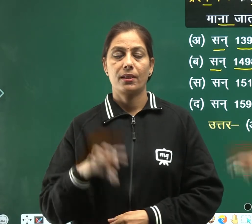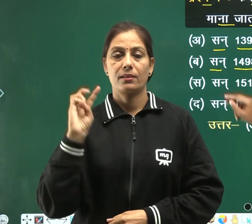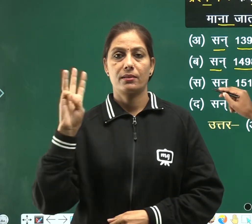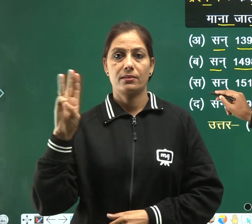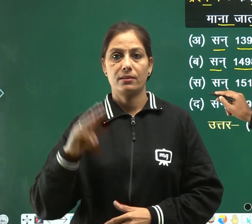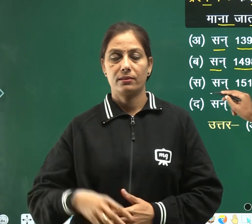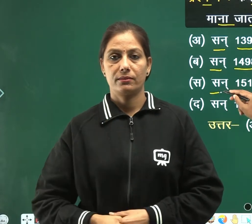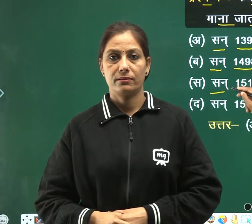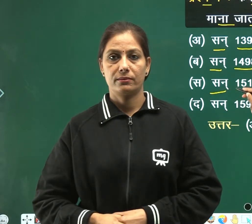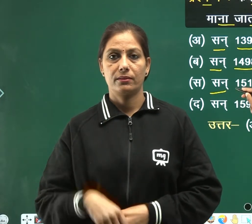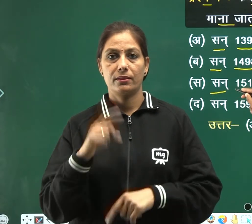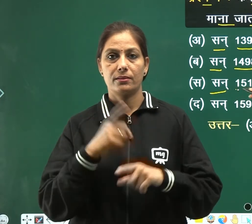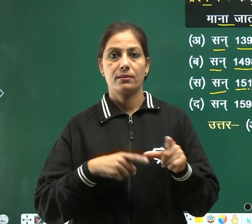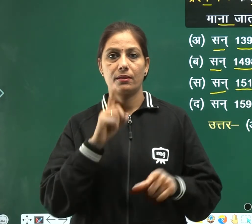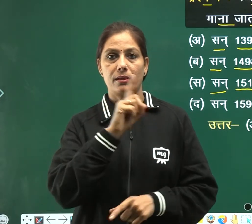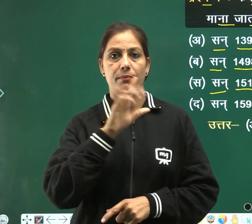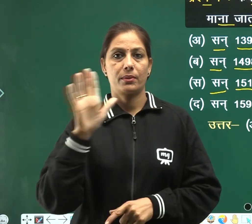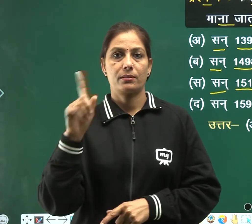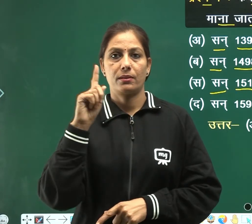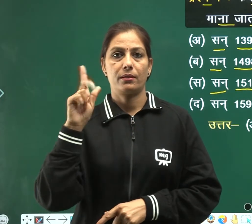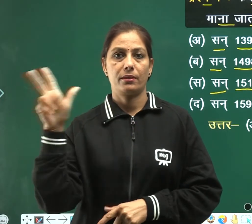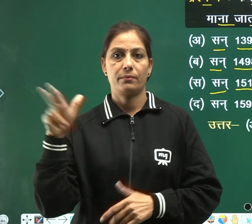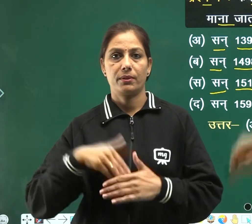तीसरा, सन 1518 में।